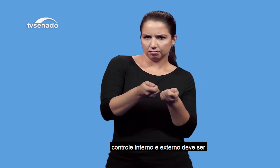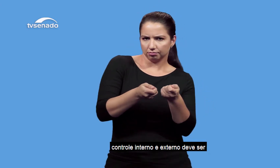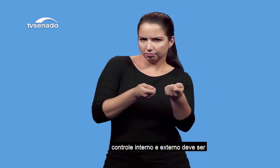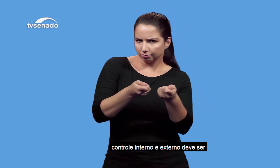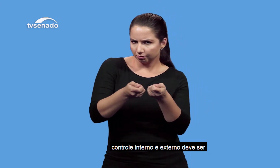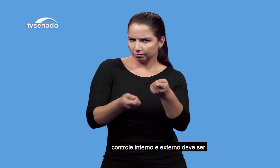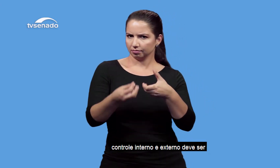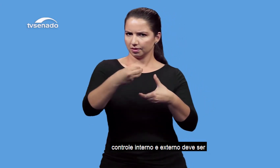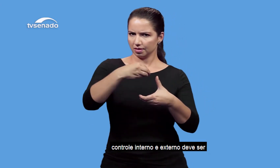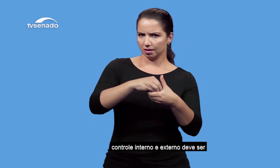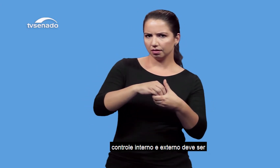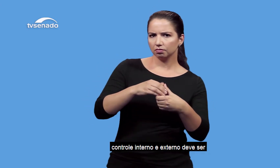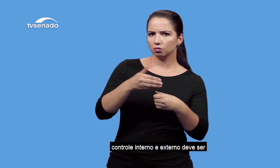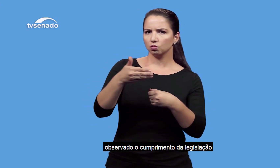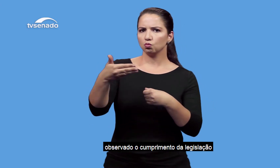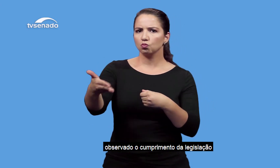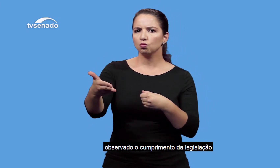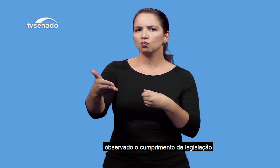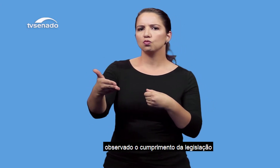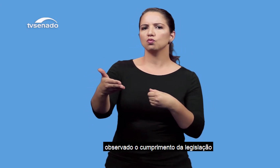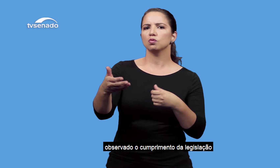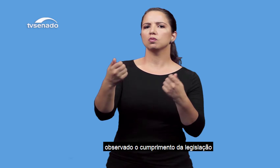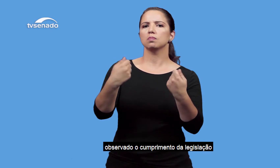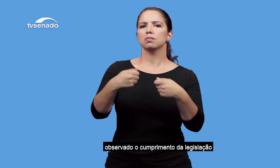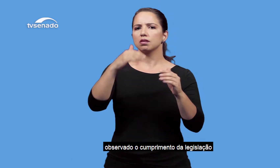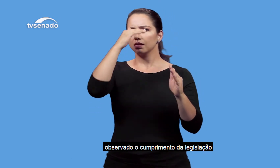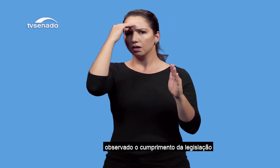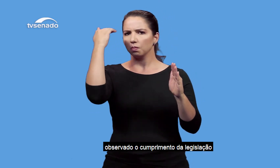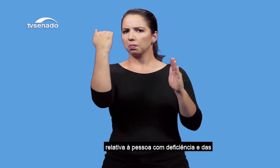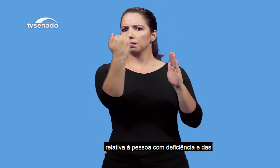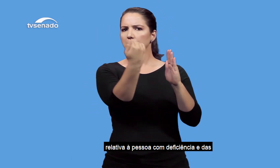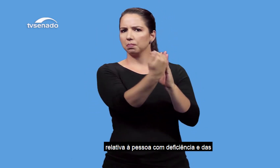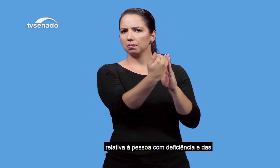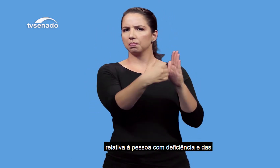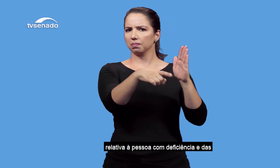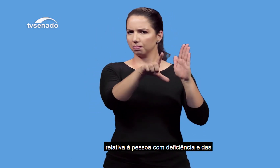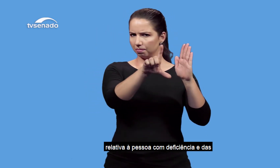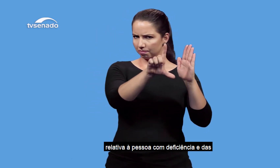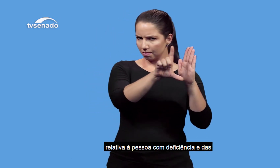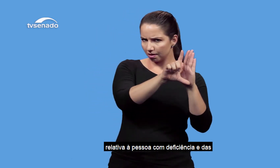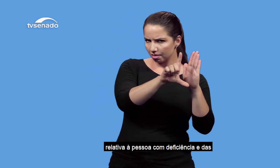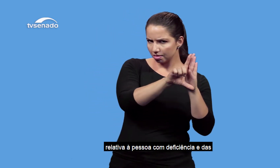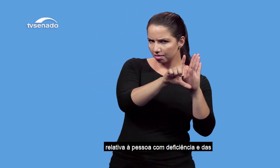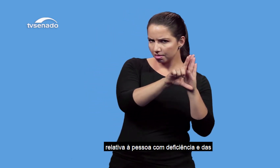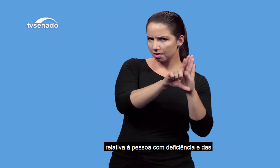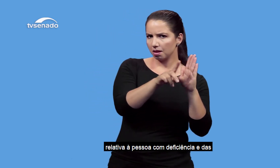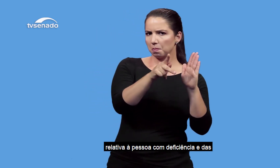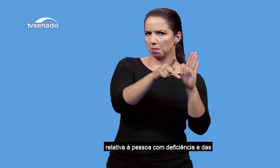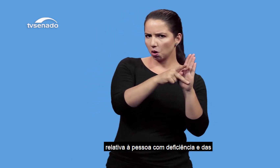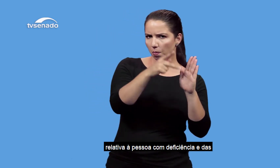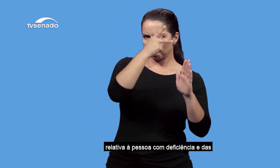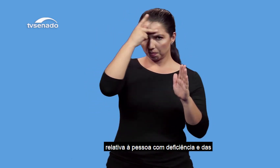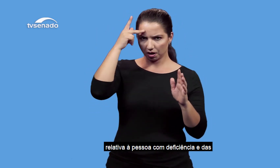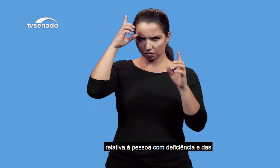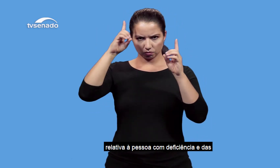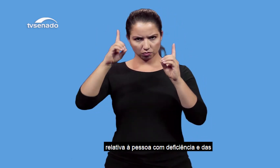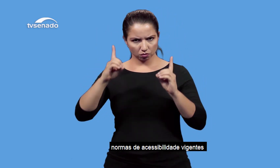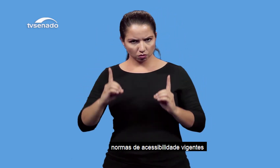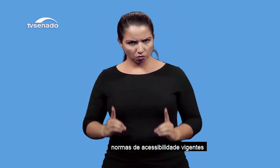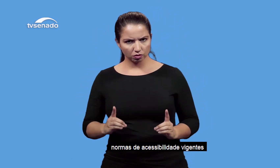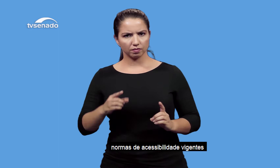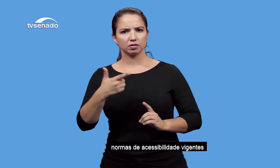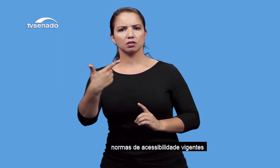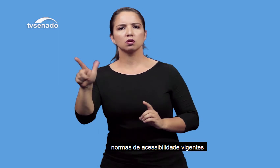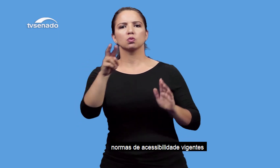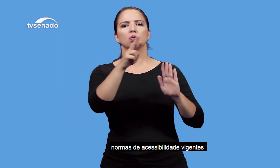externo deve ser observado o cumprimento da legislação relativa à pessoa com deficiência e das normas